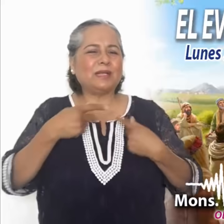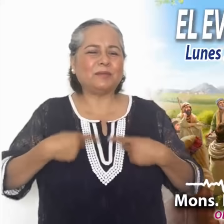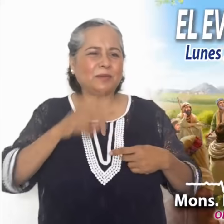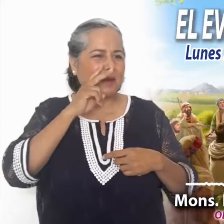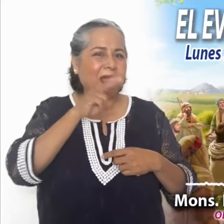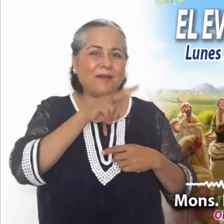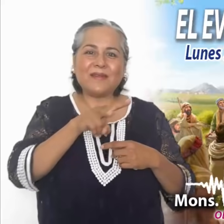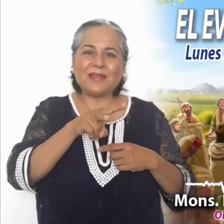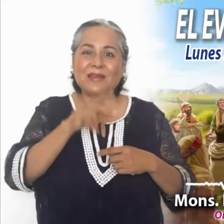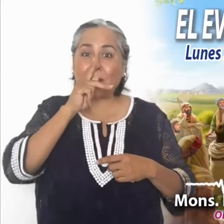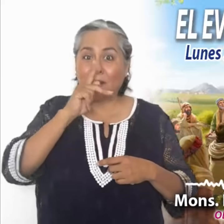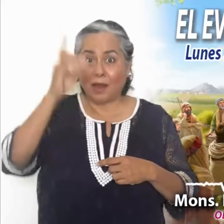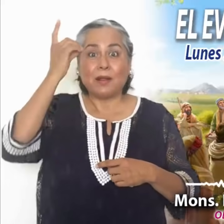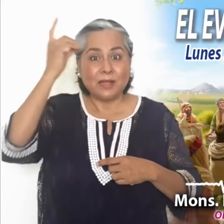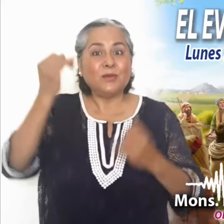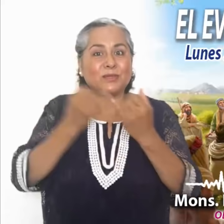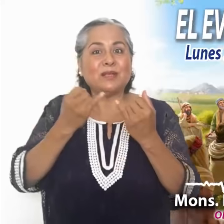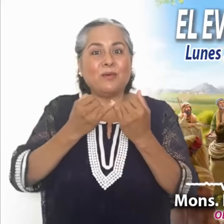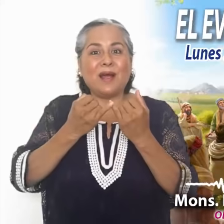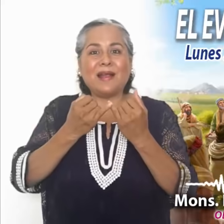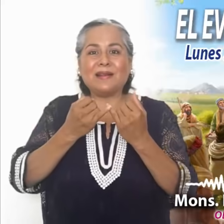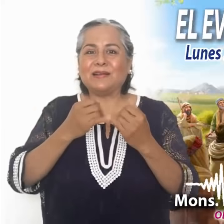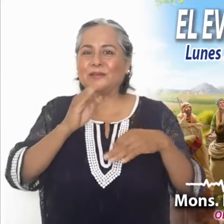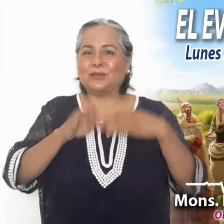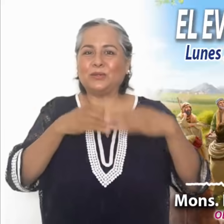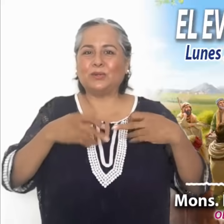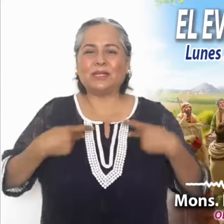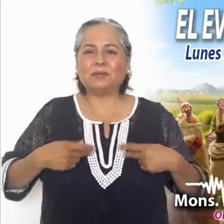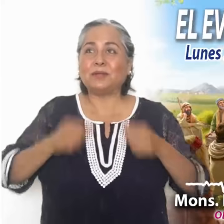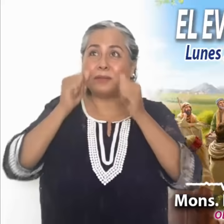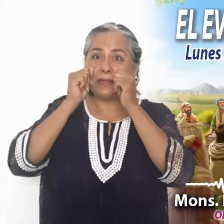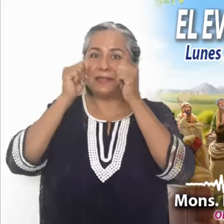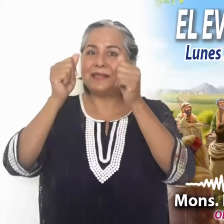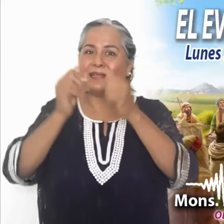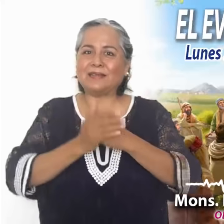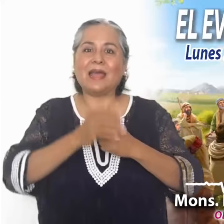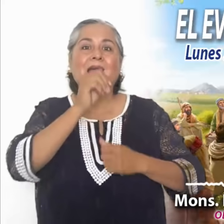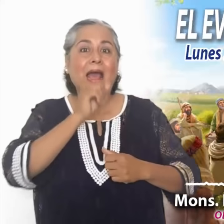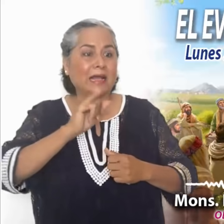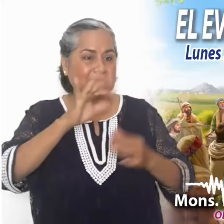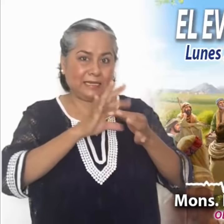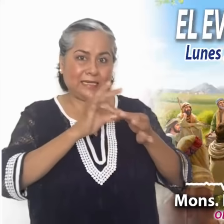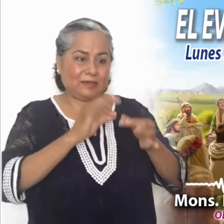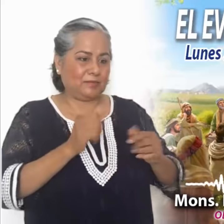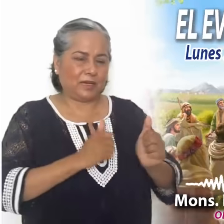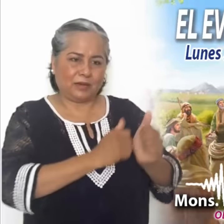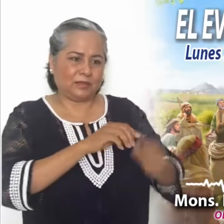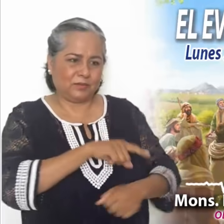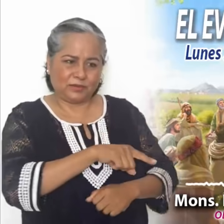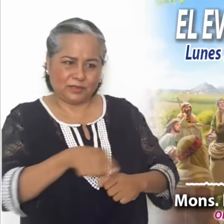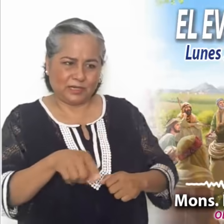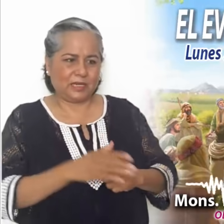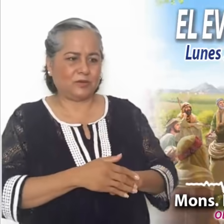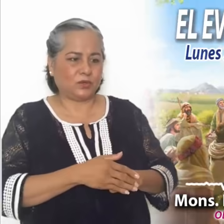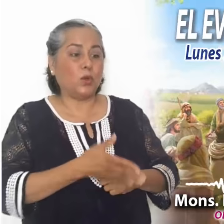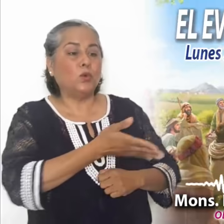se manifiestan abiertamente. Así lo percibe Jesús y así lo hace notar a sus discípulos con la